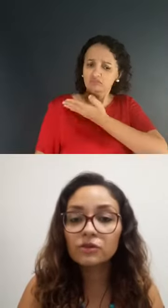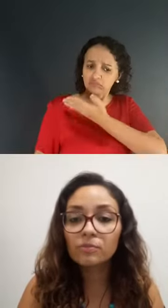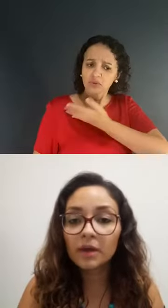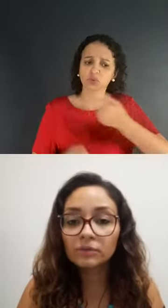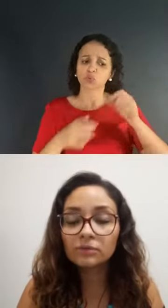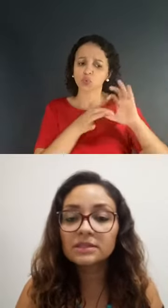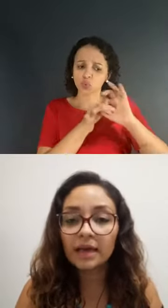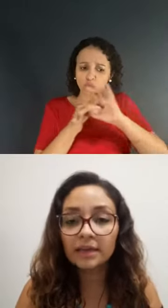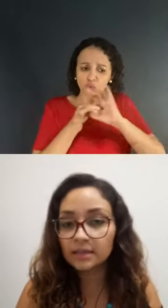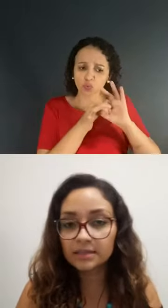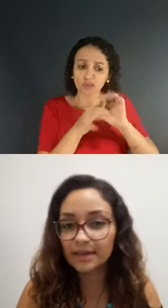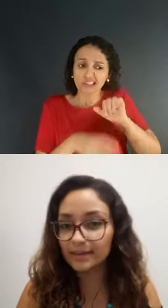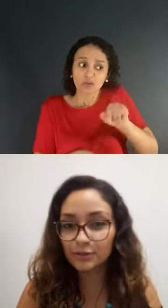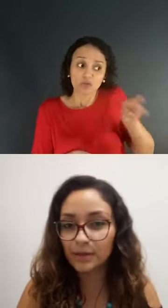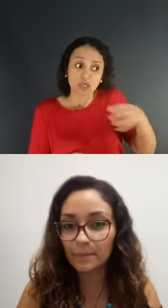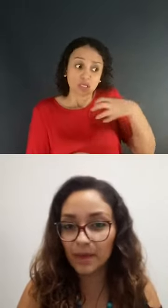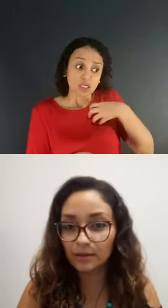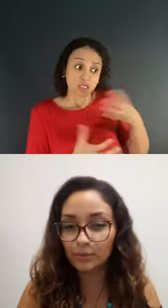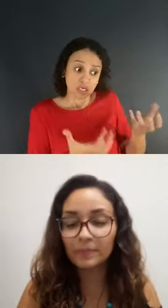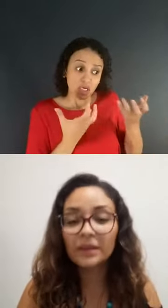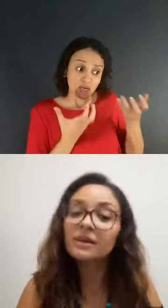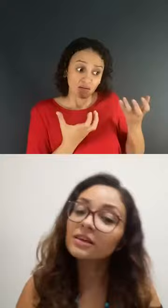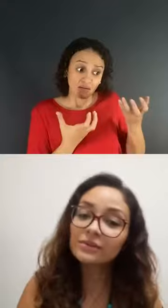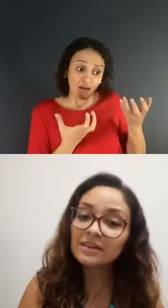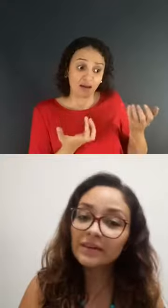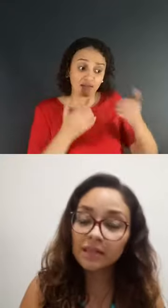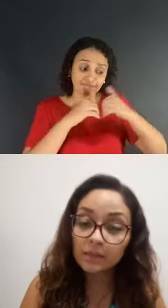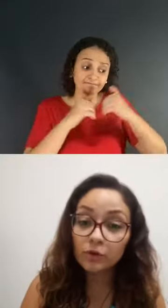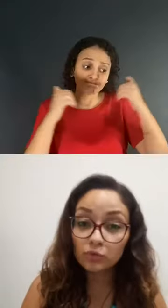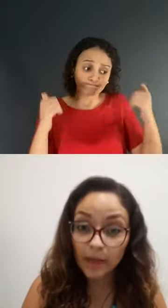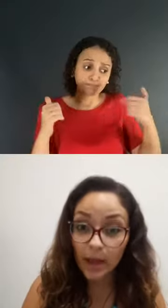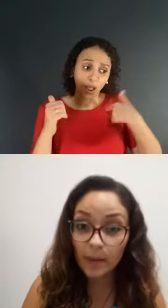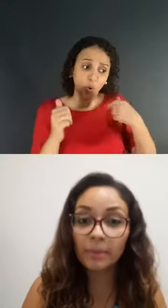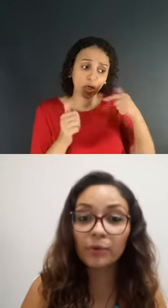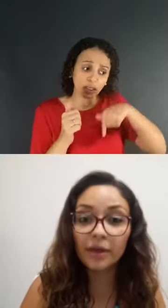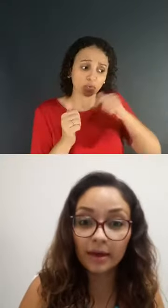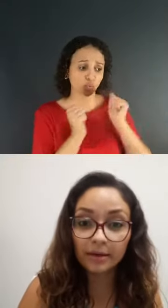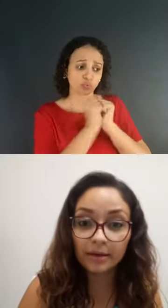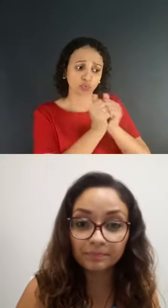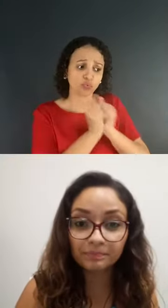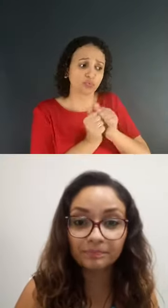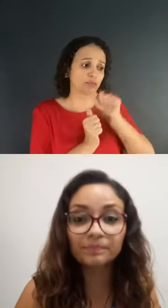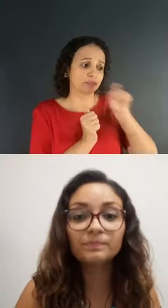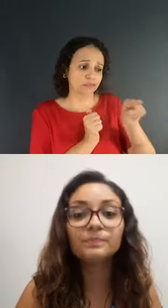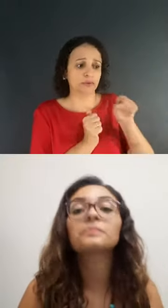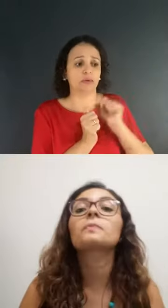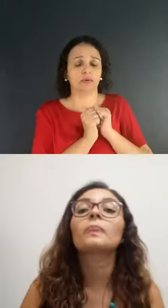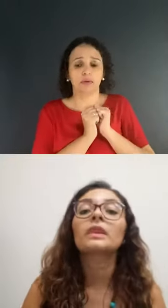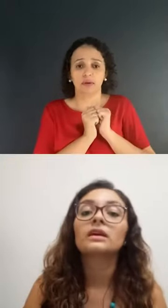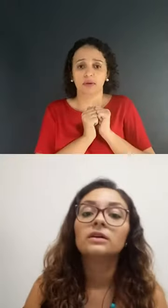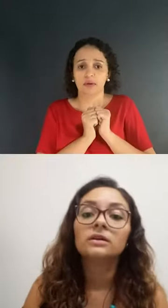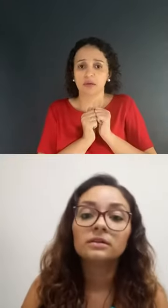um sentimento de sair desse relacionamento, que você vai estar ali para ajudar, para apoiar.